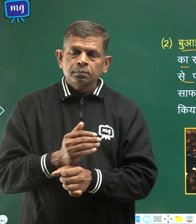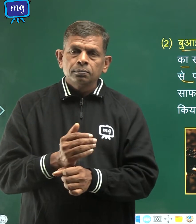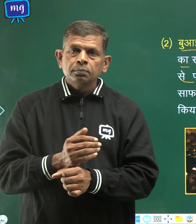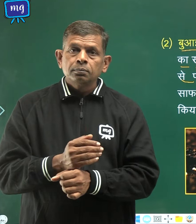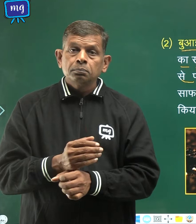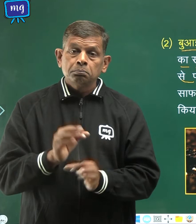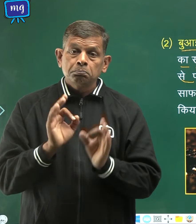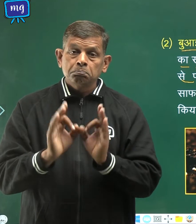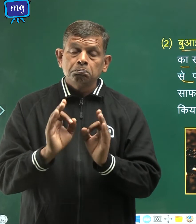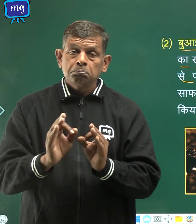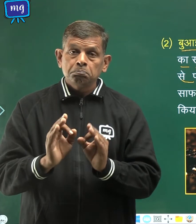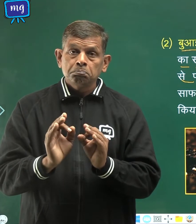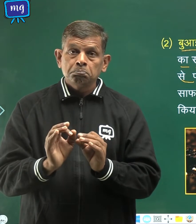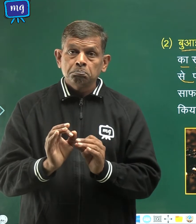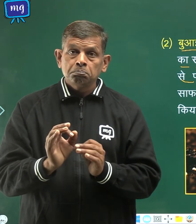अच्छी गुणवत्ता वाले